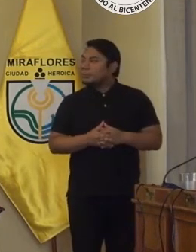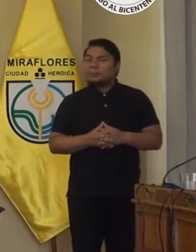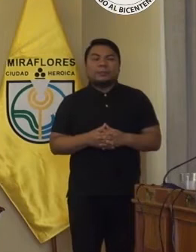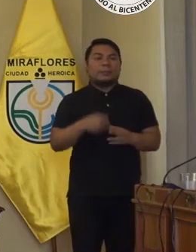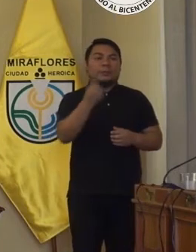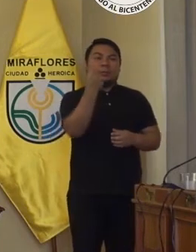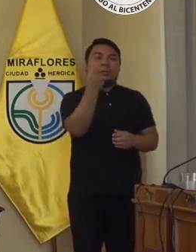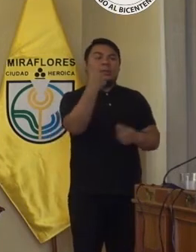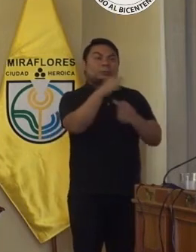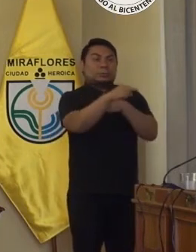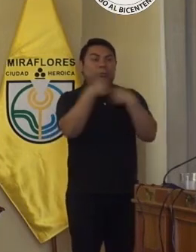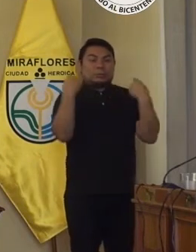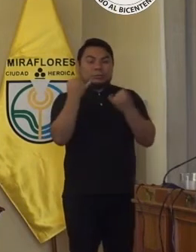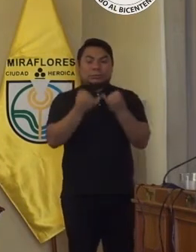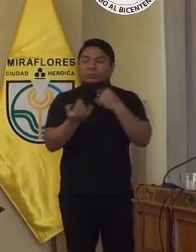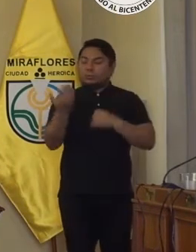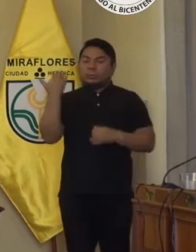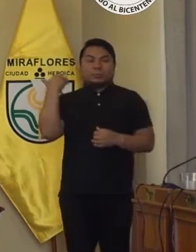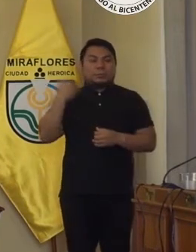El 11 de marzo último